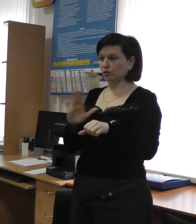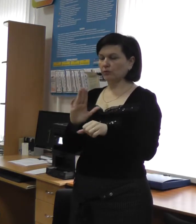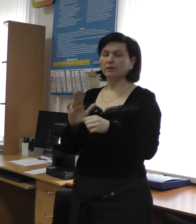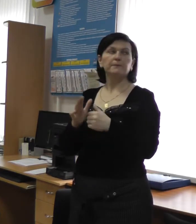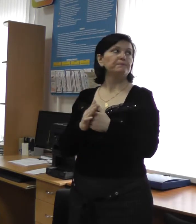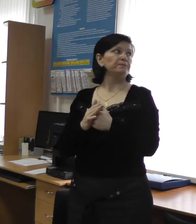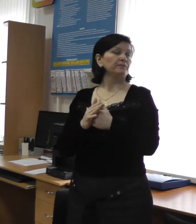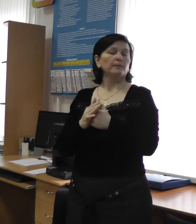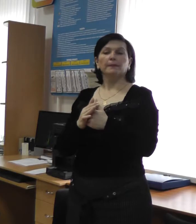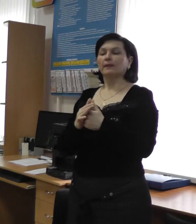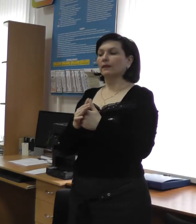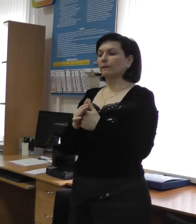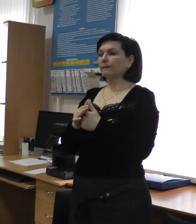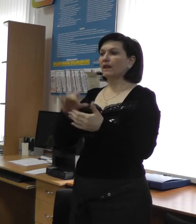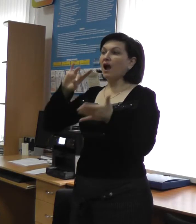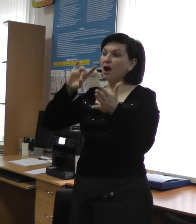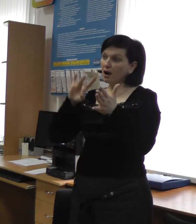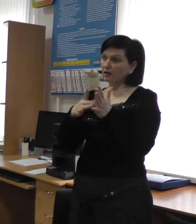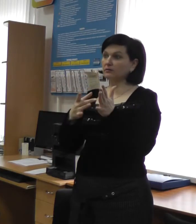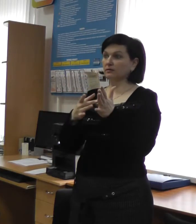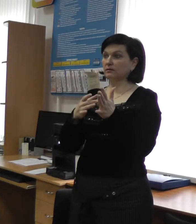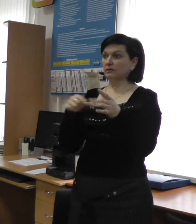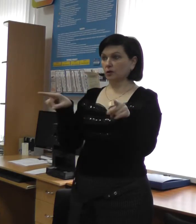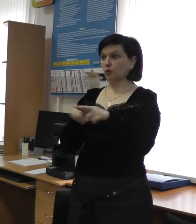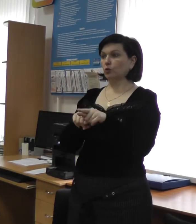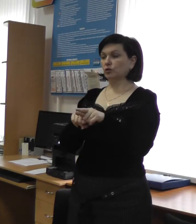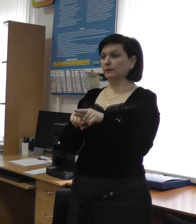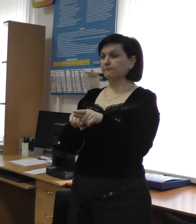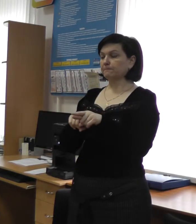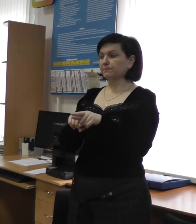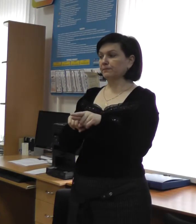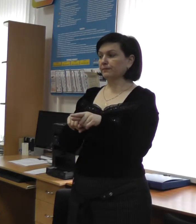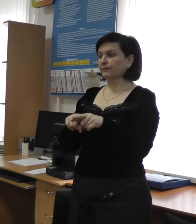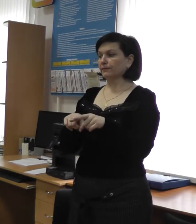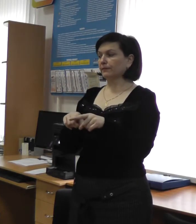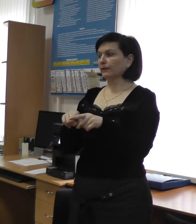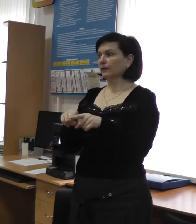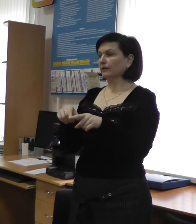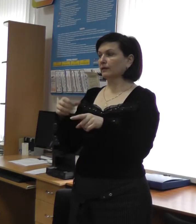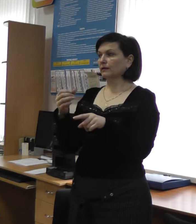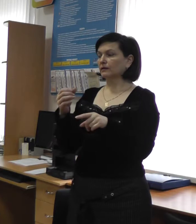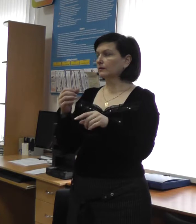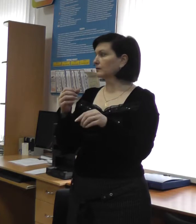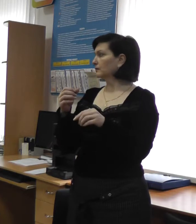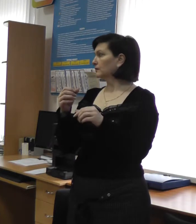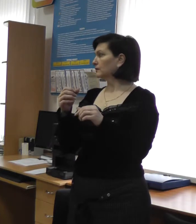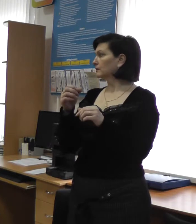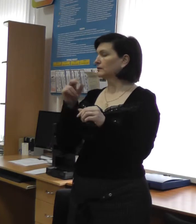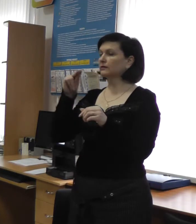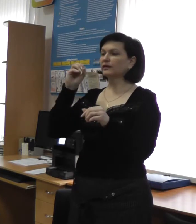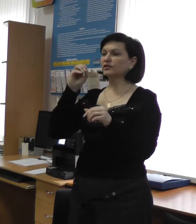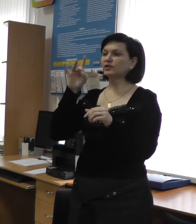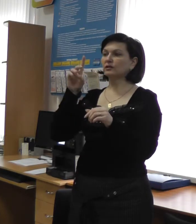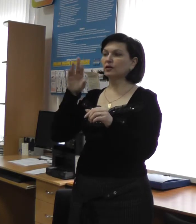в губернии зарождается и электроэнергетика. Первопроходцами в этом деле были инженеры такие, как